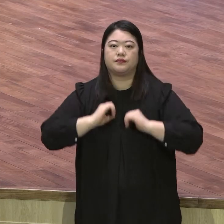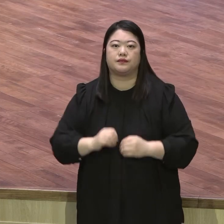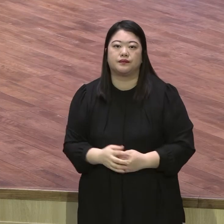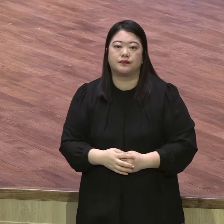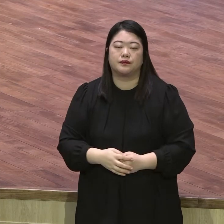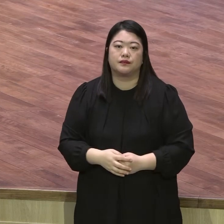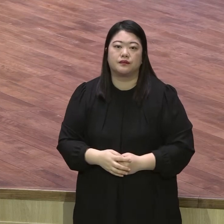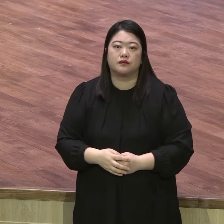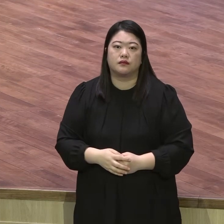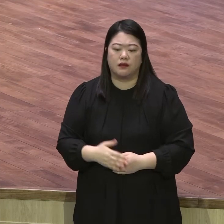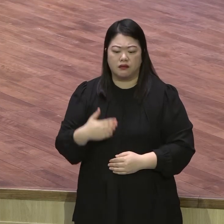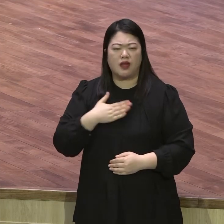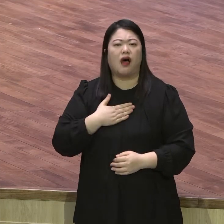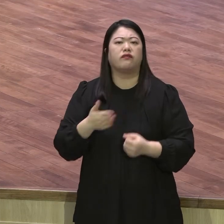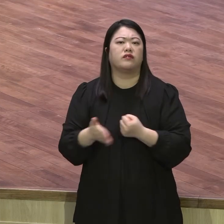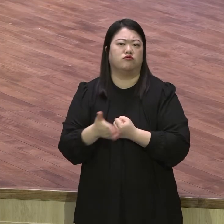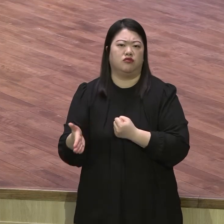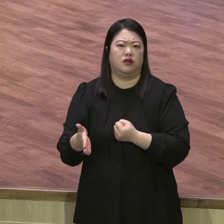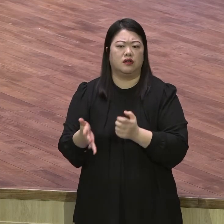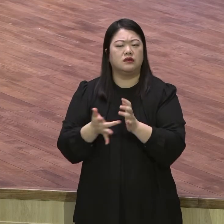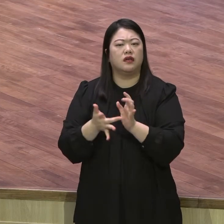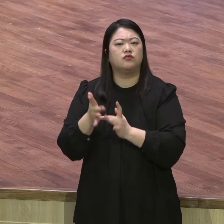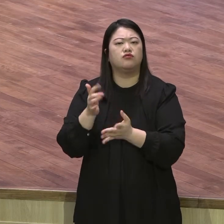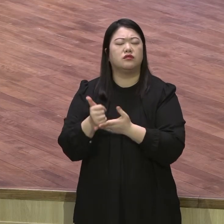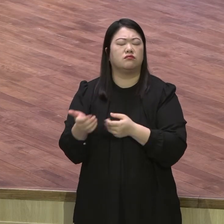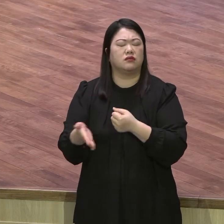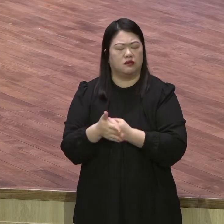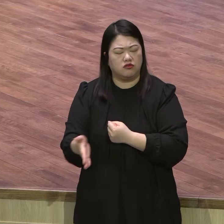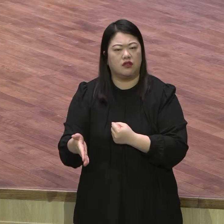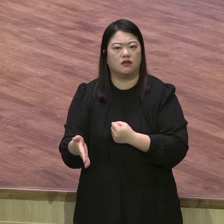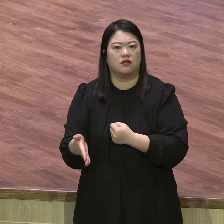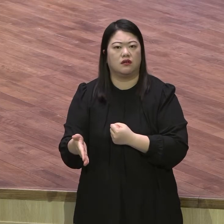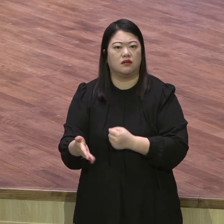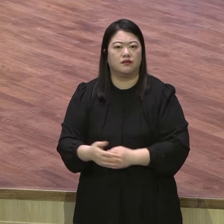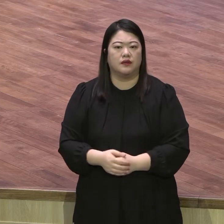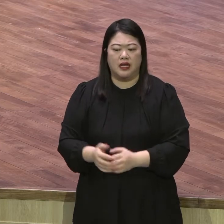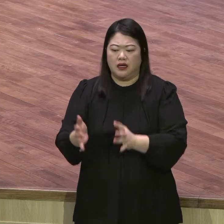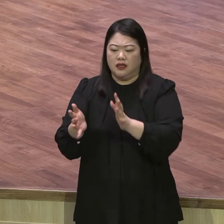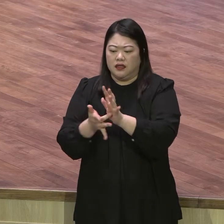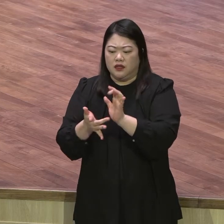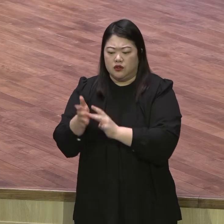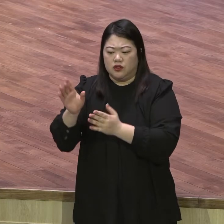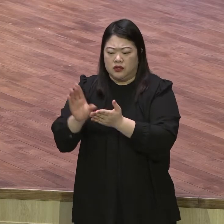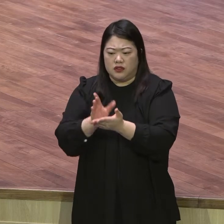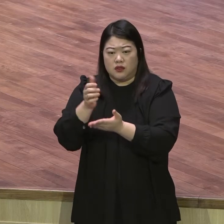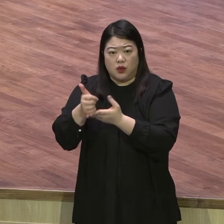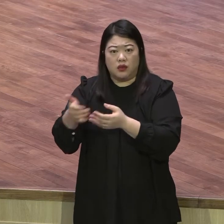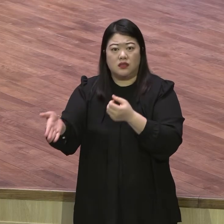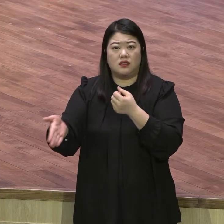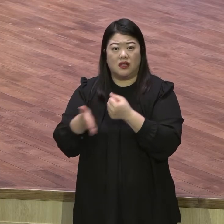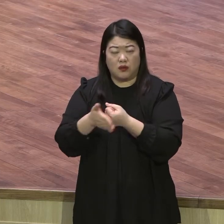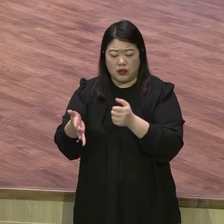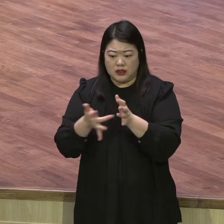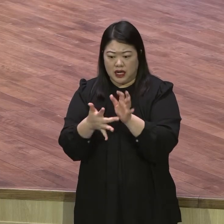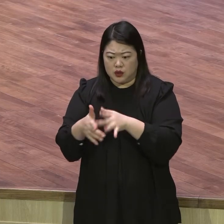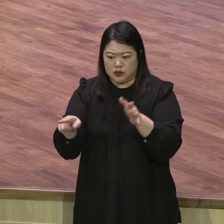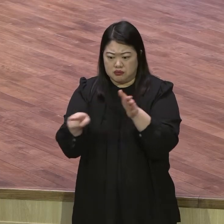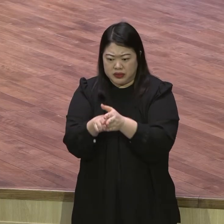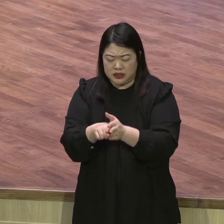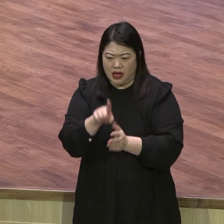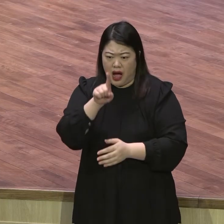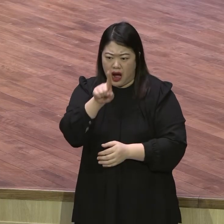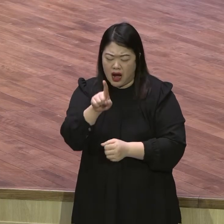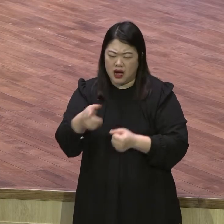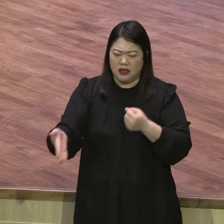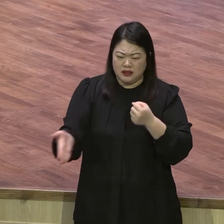나로 말미암아 그랬습니다. 즉 예수 그리스도 때문에 박해를 받는 것